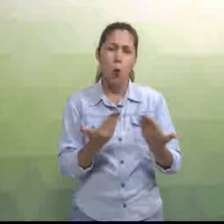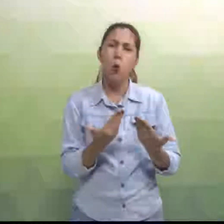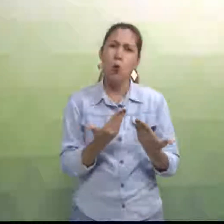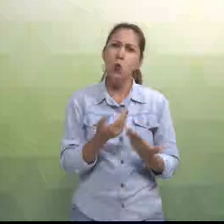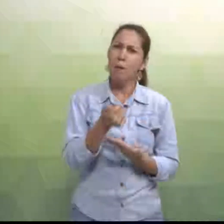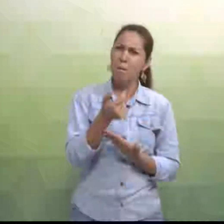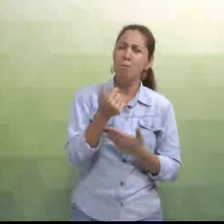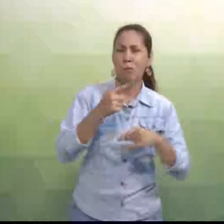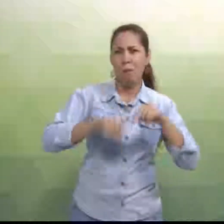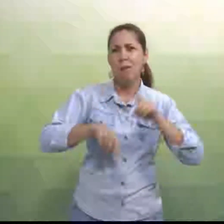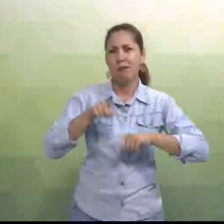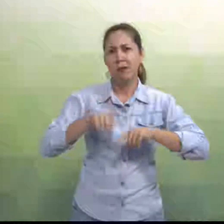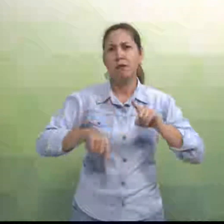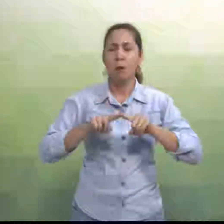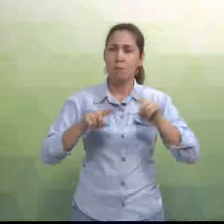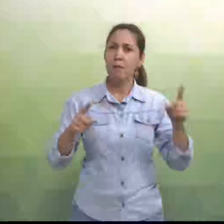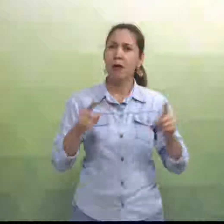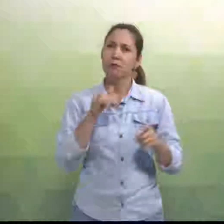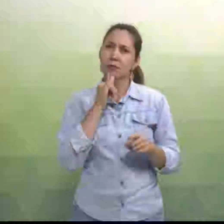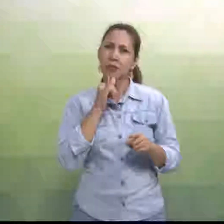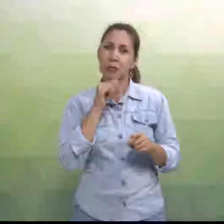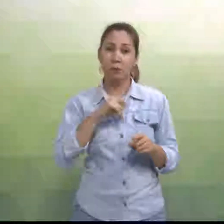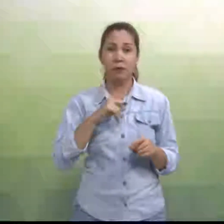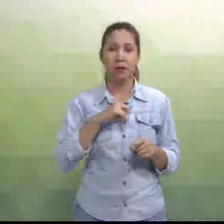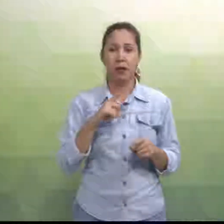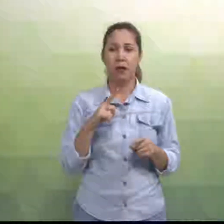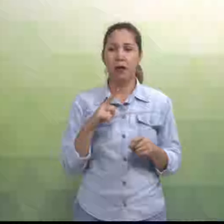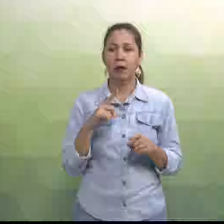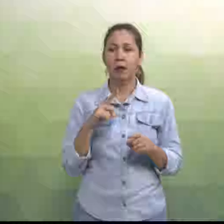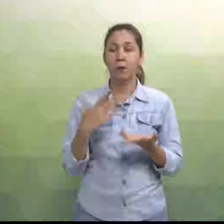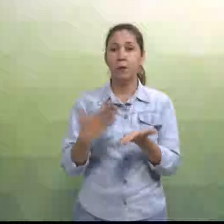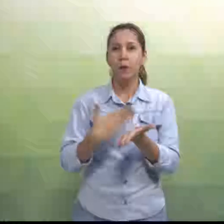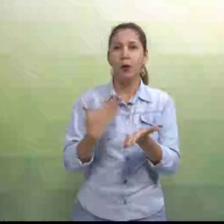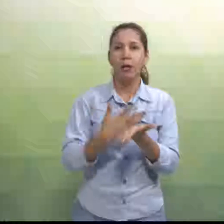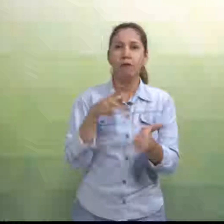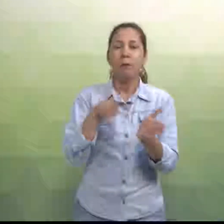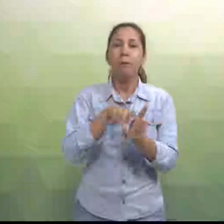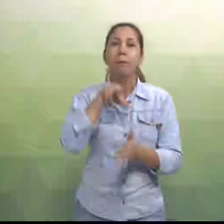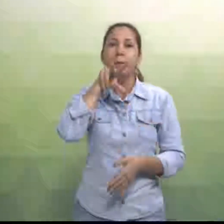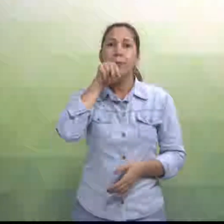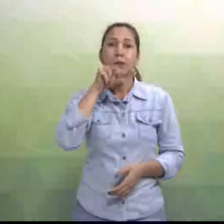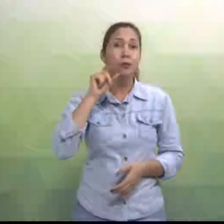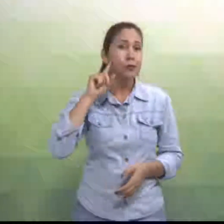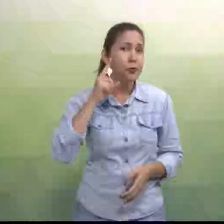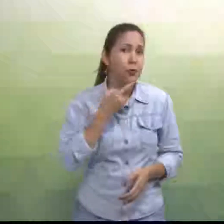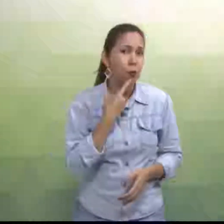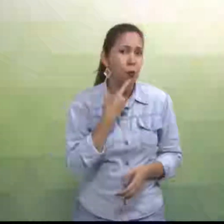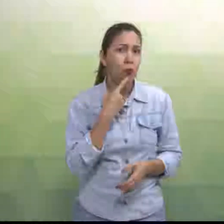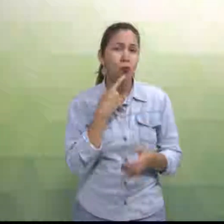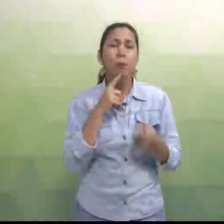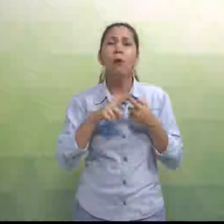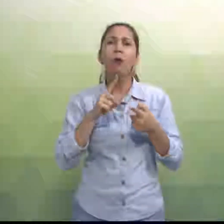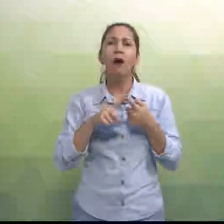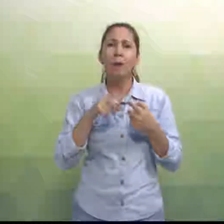tipo. Bom, na literatura infantil, nós temos poucos materiais, mas temos, por exemplo, o Patinho Surdo,